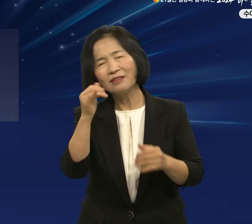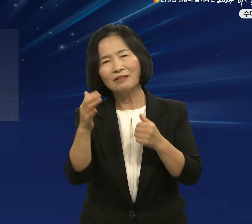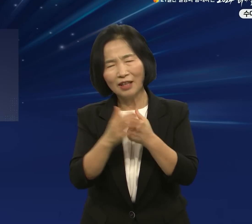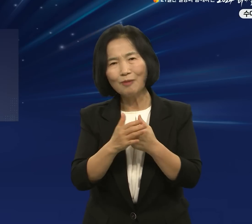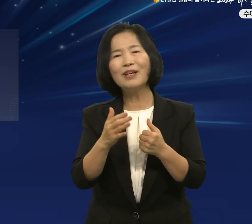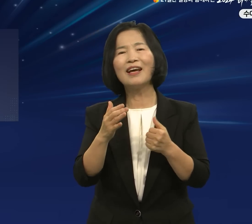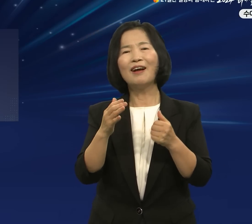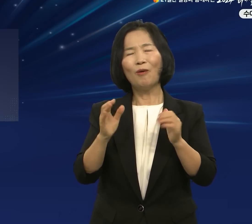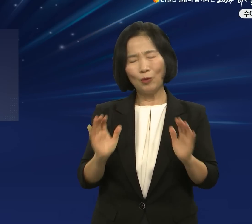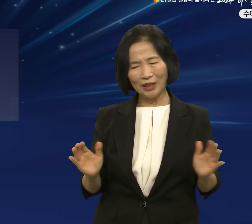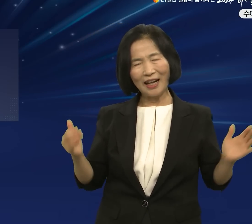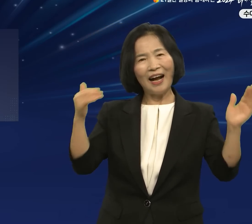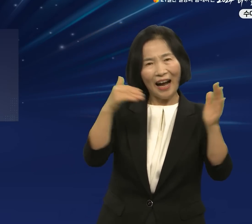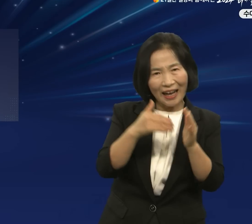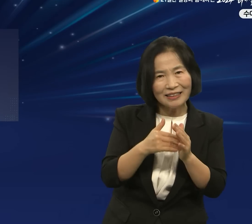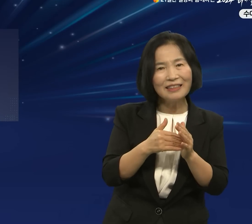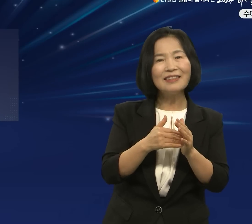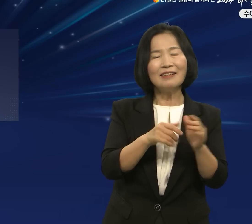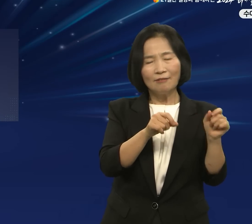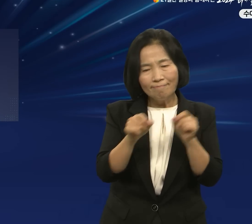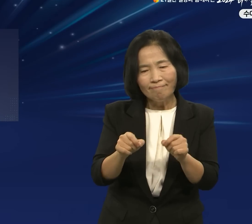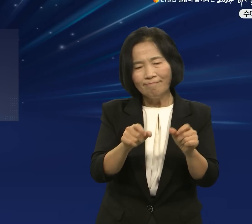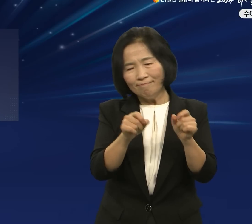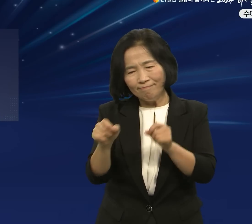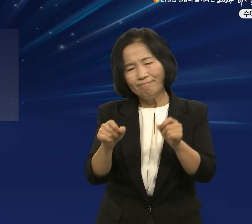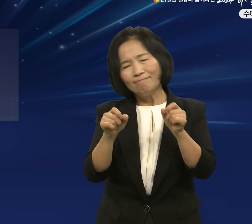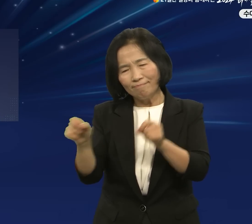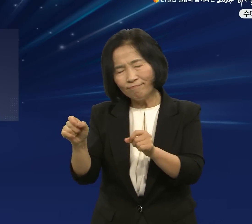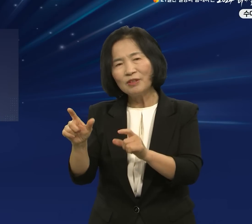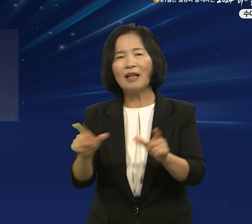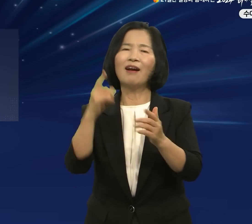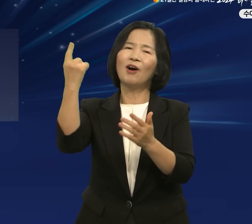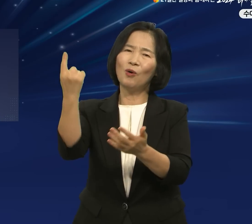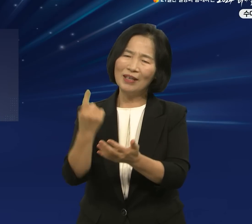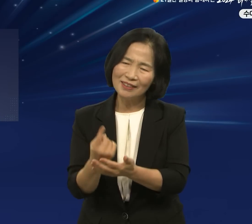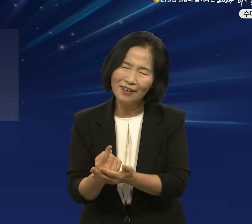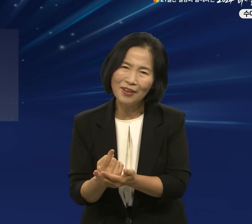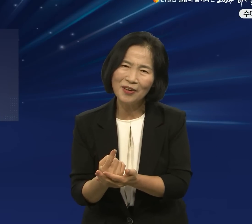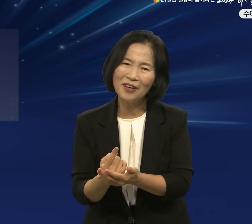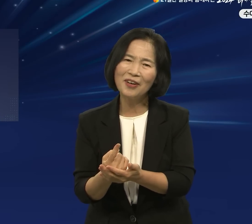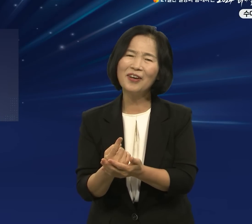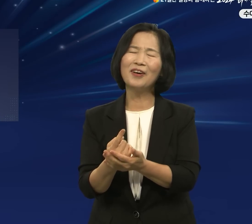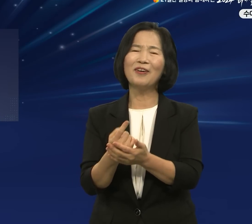제가 지금까지 오늘 이 자리까지 목회를 하고 있습니다. 이 자리를 빌려서